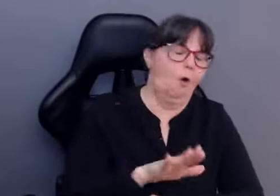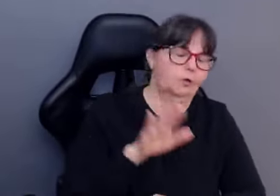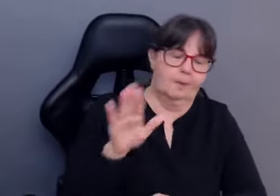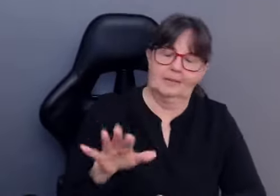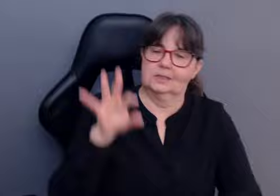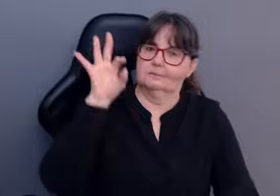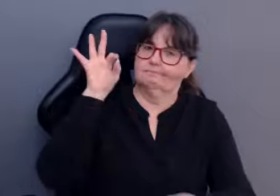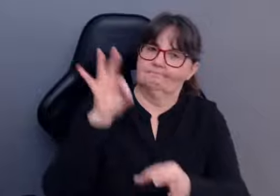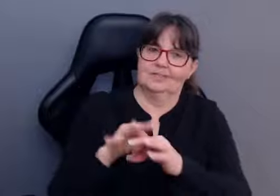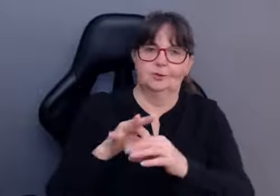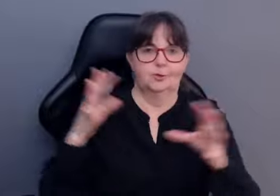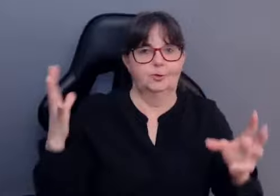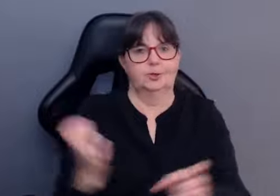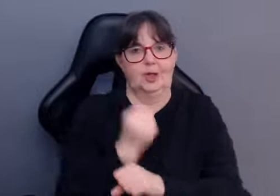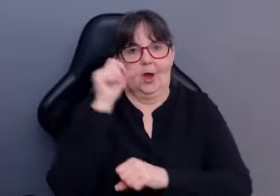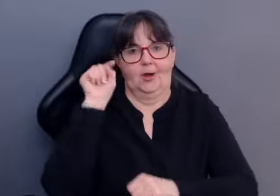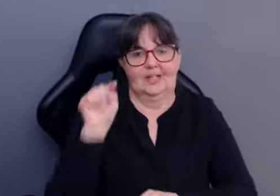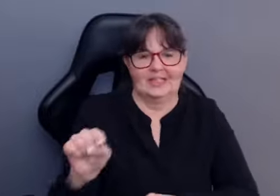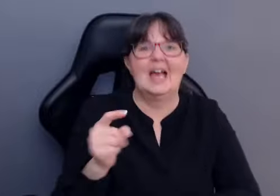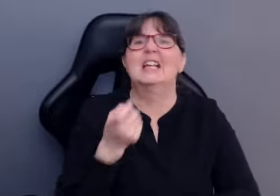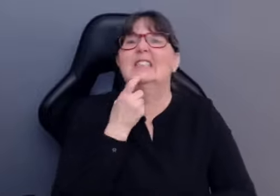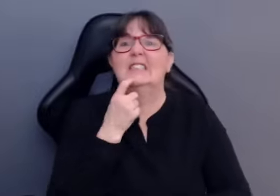par acclamation par le président d'élection.